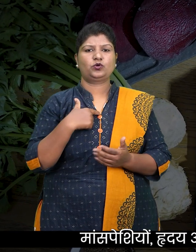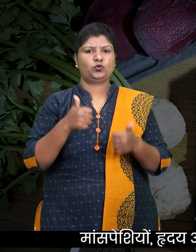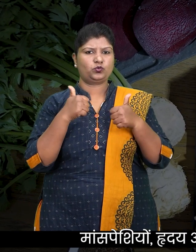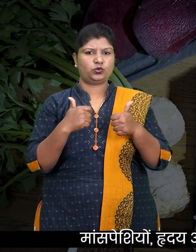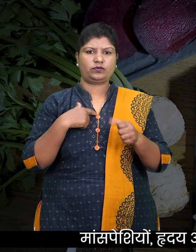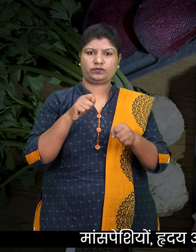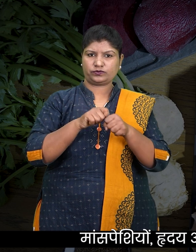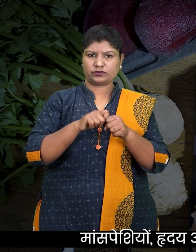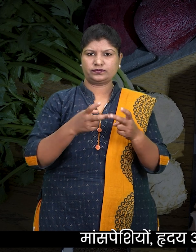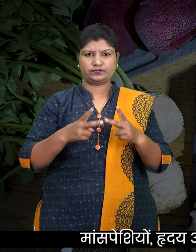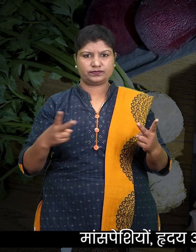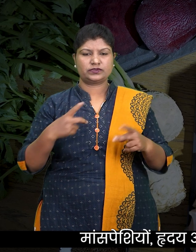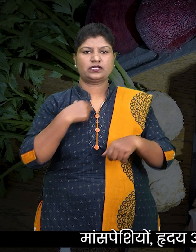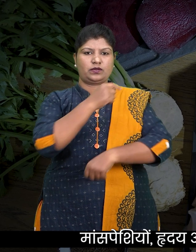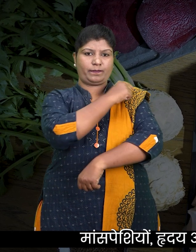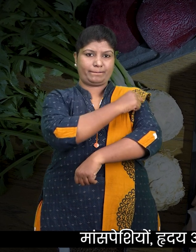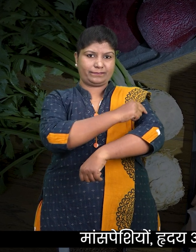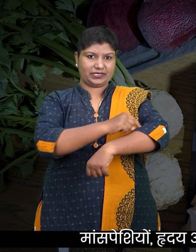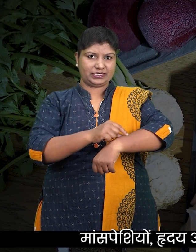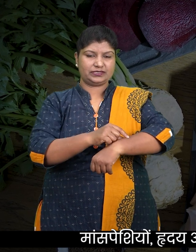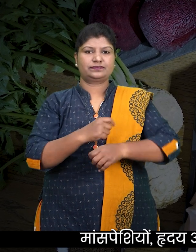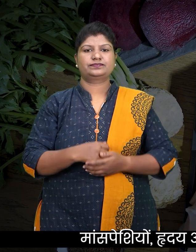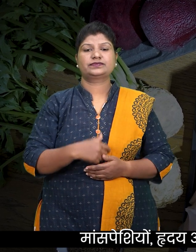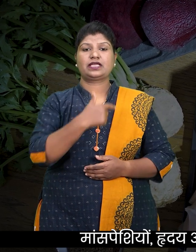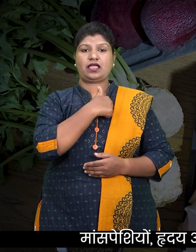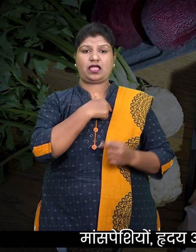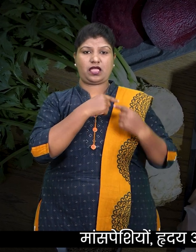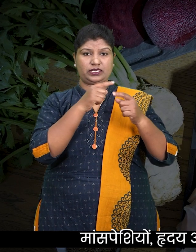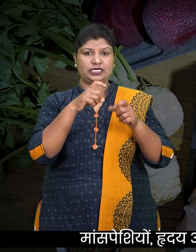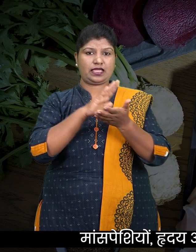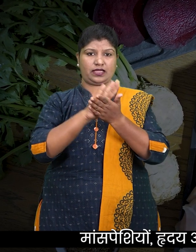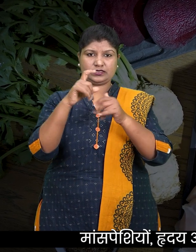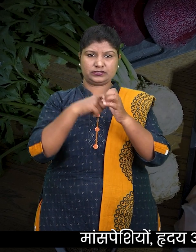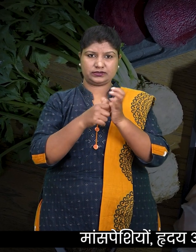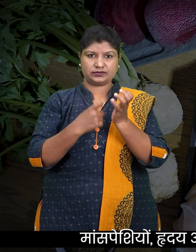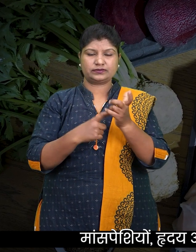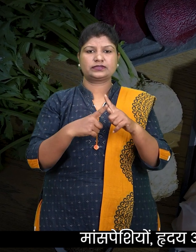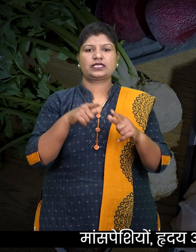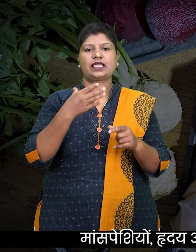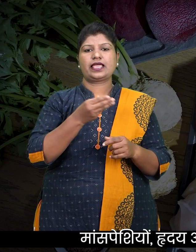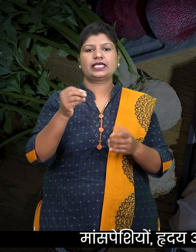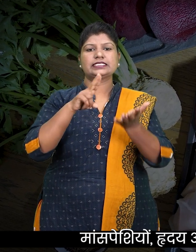मांसपेशियों, हृदय और तंत्रिकाओं के सही कामकाजी में मदद करता है।